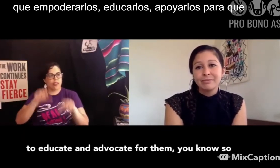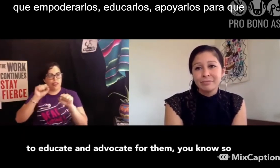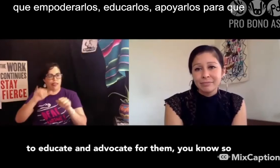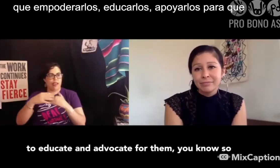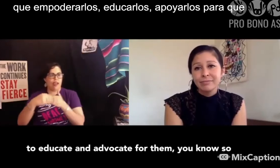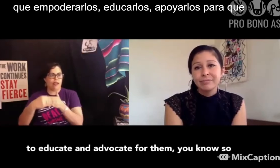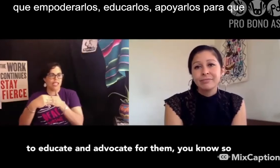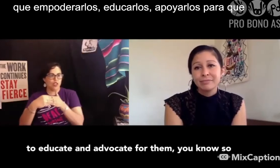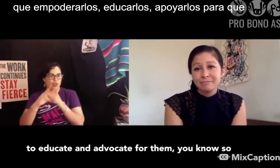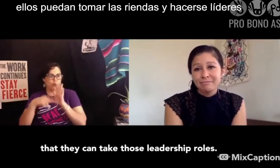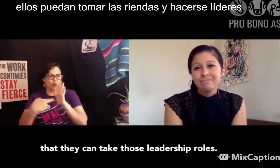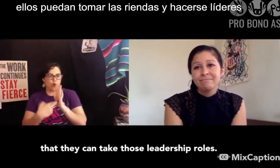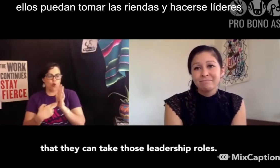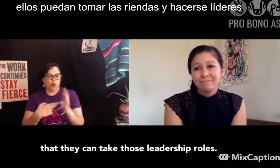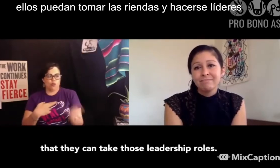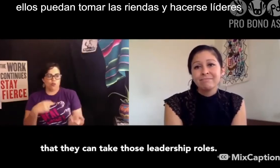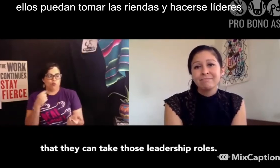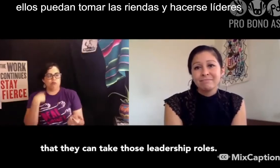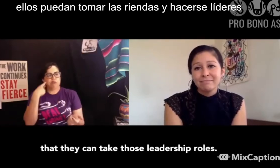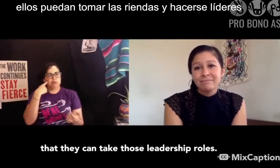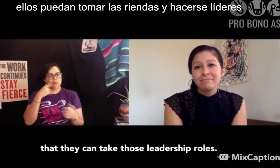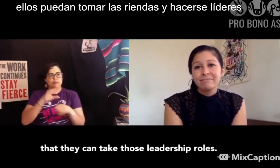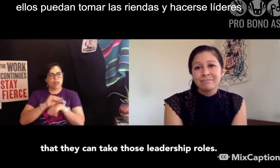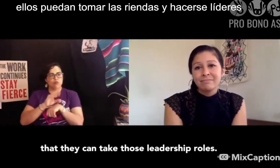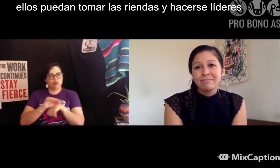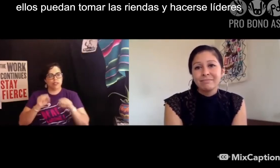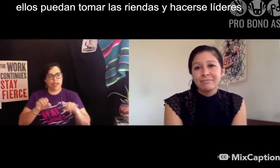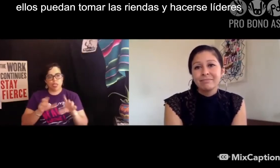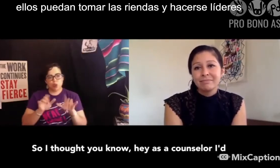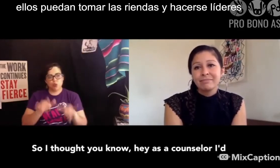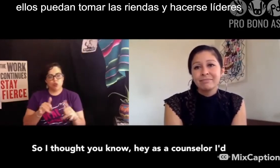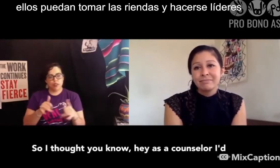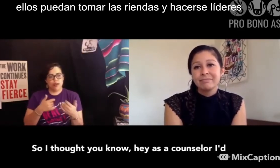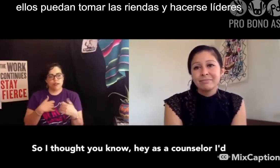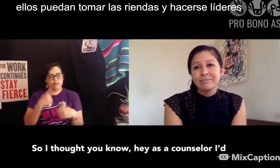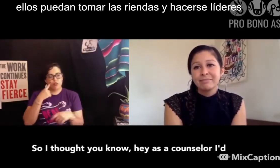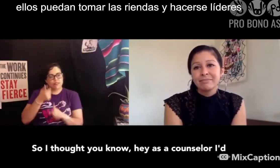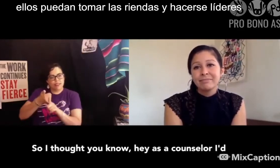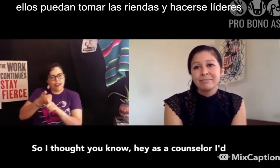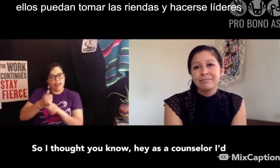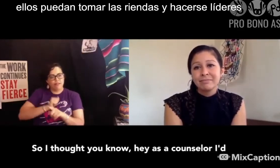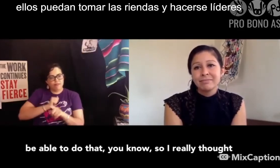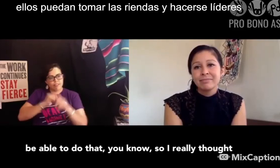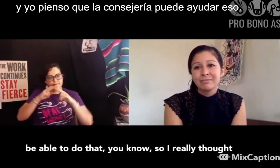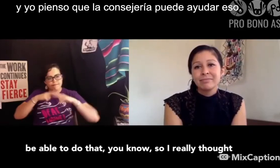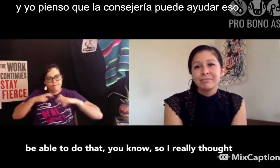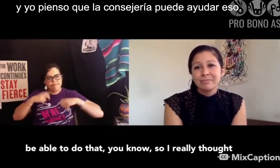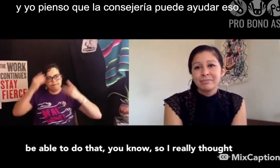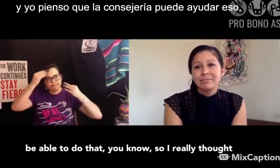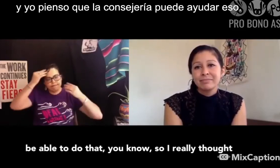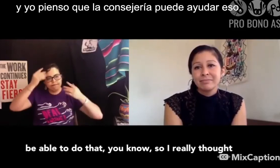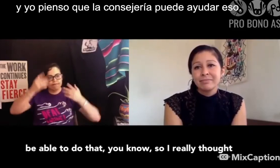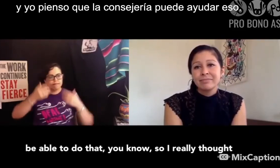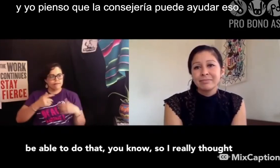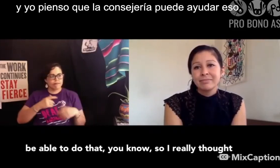educarlos, apoyarlos para que ellos puedan tomar las riendas y hacerse líderes. Y